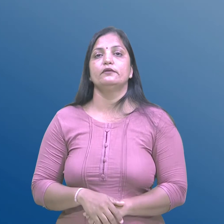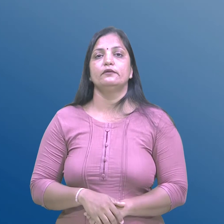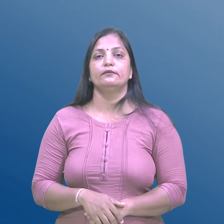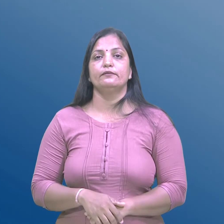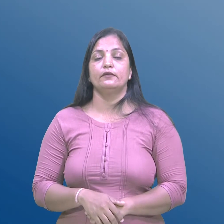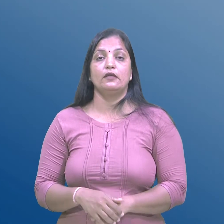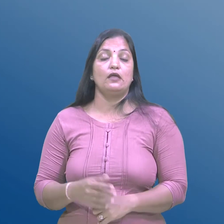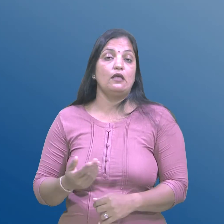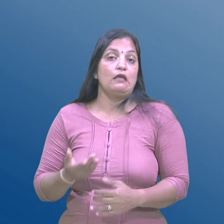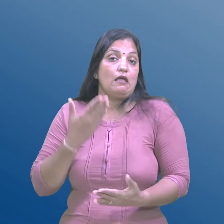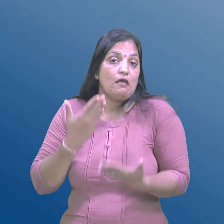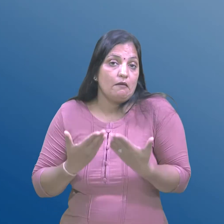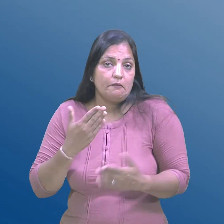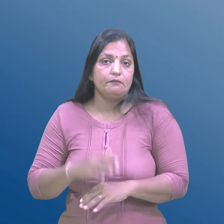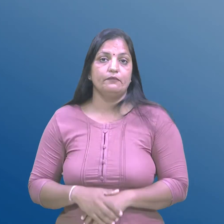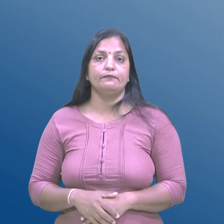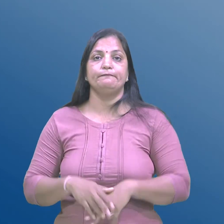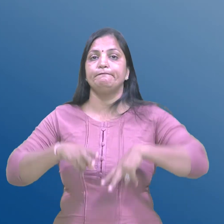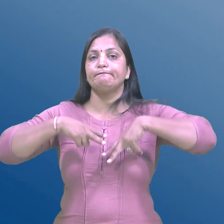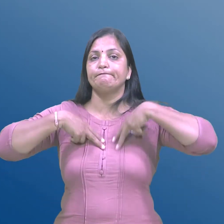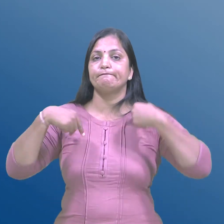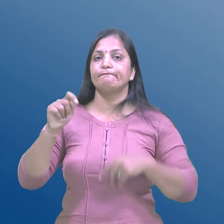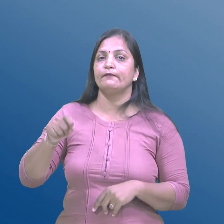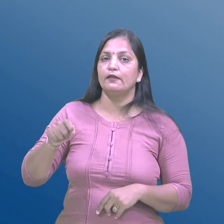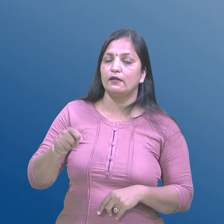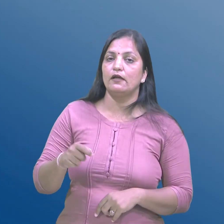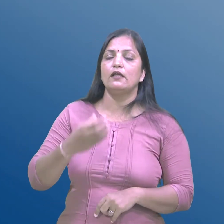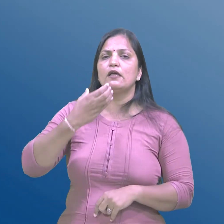સિવાય કે અદાલતની અવમાનનાના કેસમાં